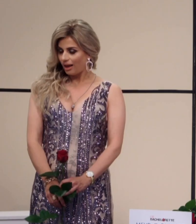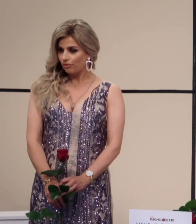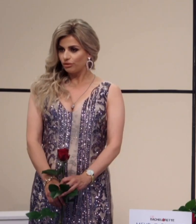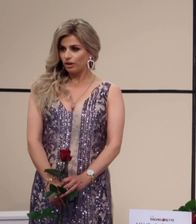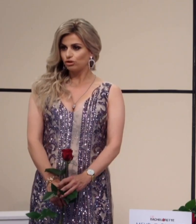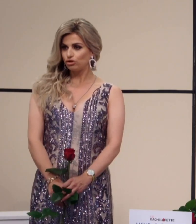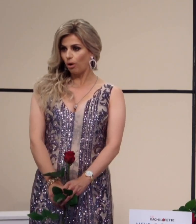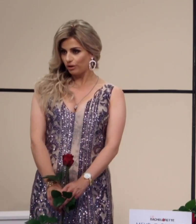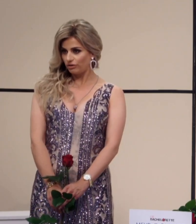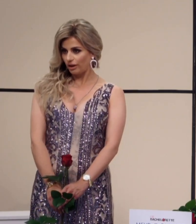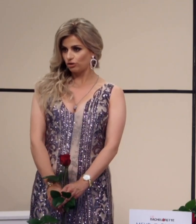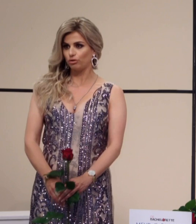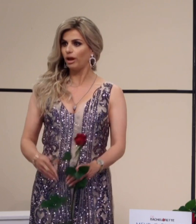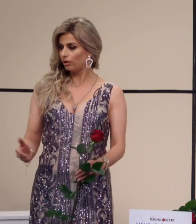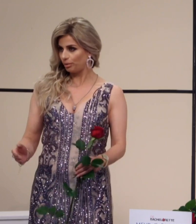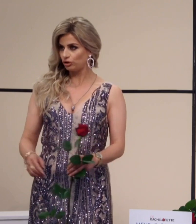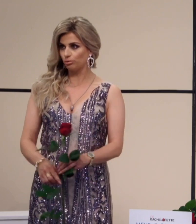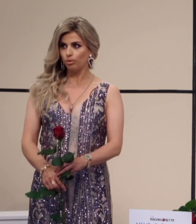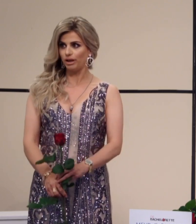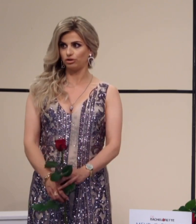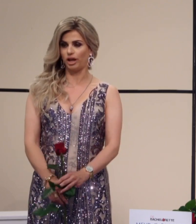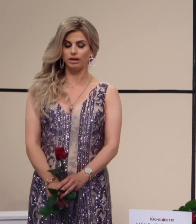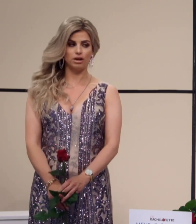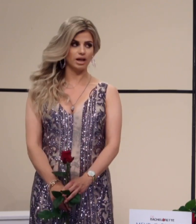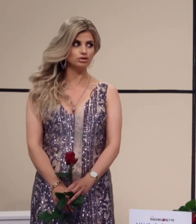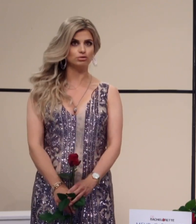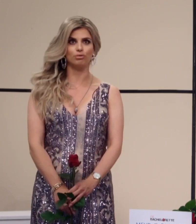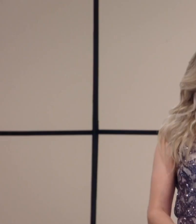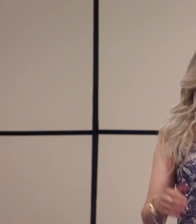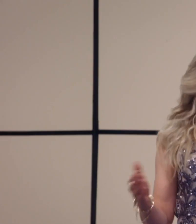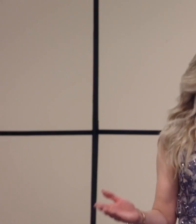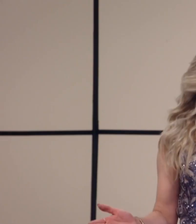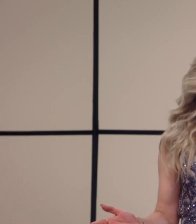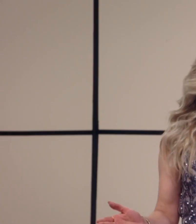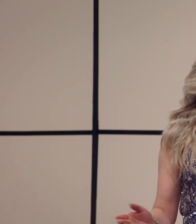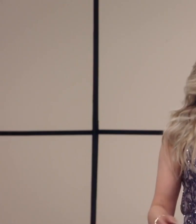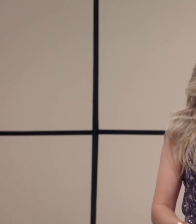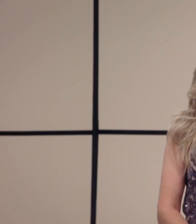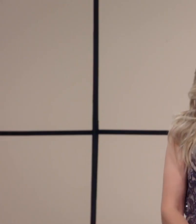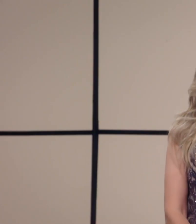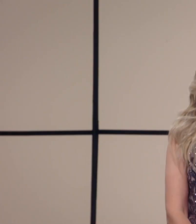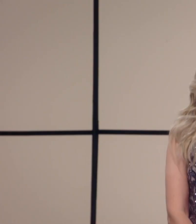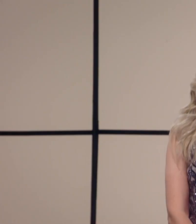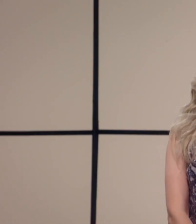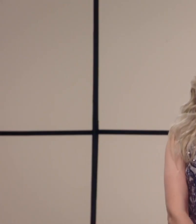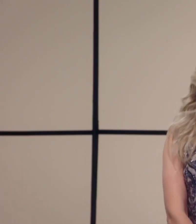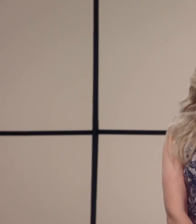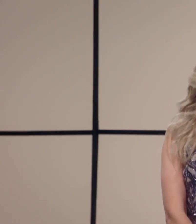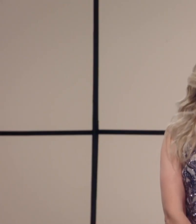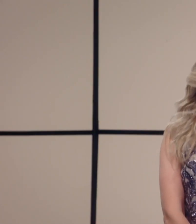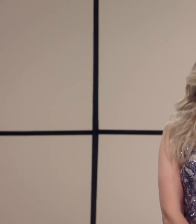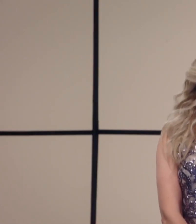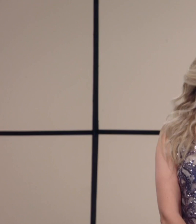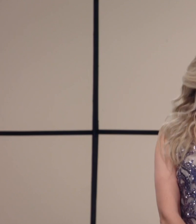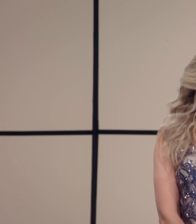Ja, ik vond het echt zo intens dat welend opeens de mol bleek te zijn. Ik had echt zoiets van, wow. Het vindt echt zo jammer dat hij zich niet